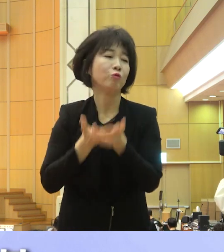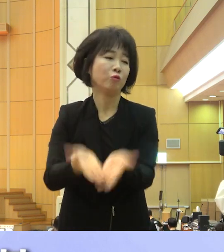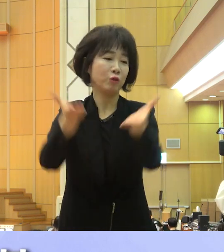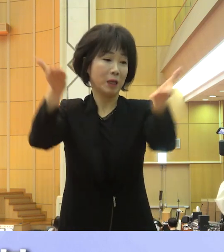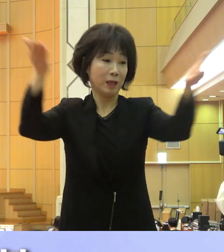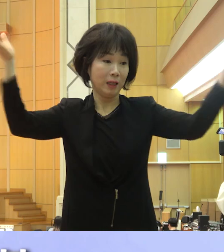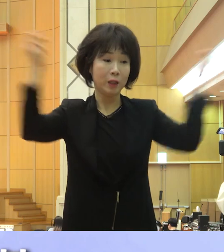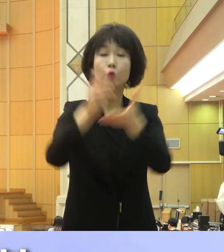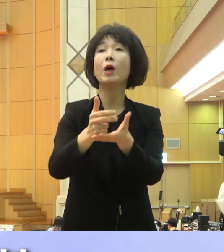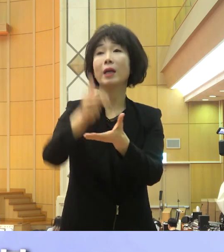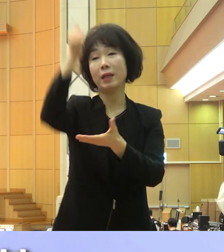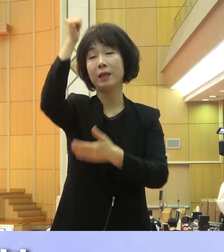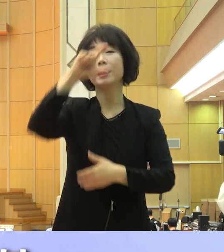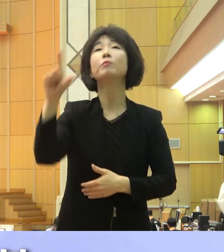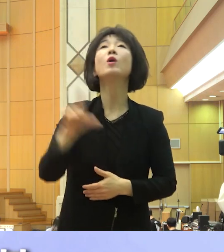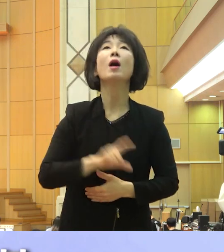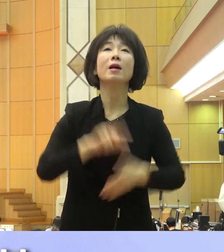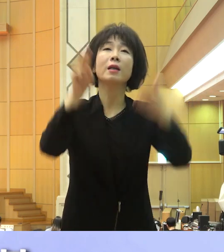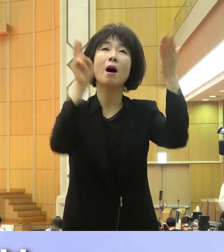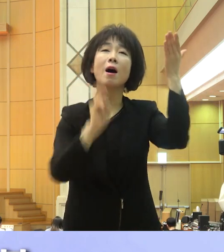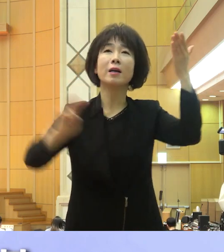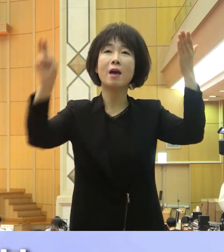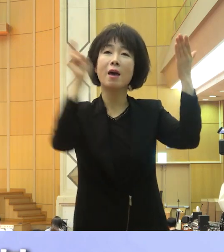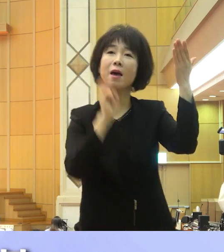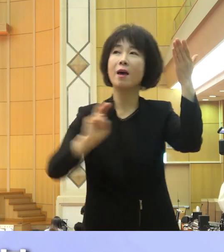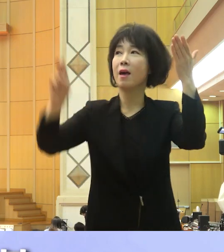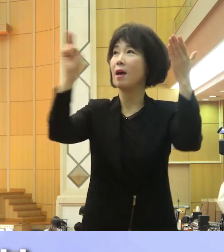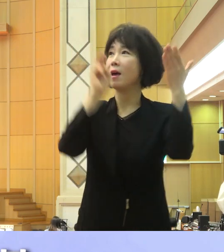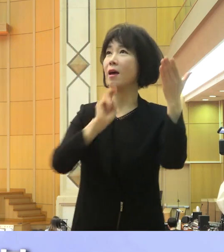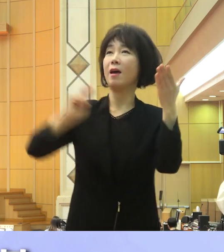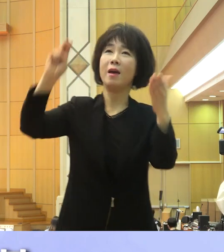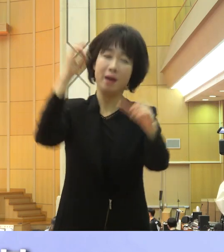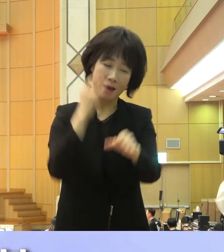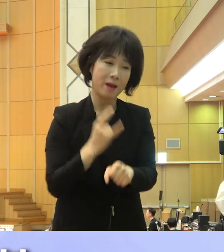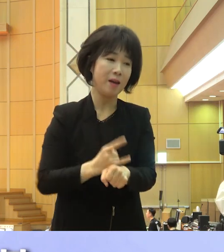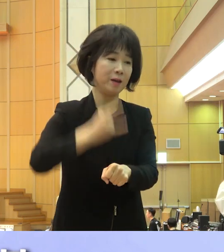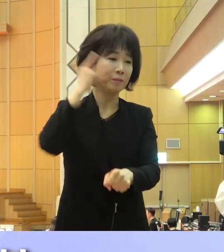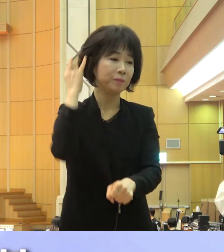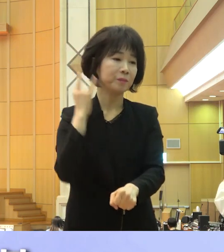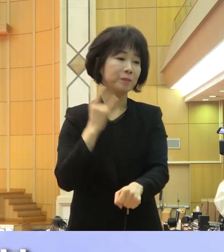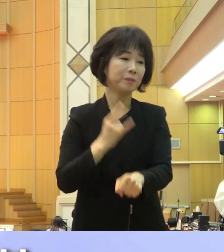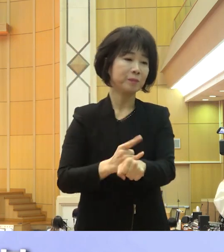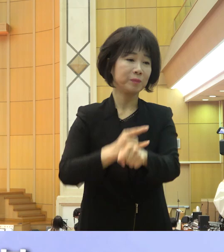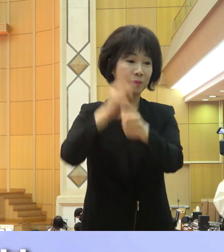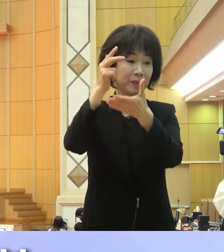자유케 하리. 주의 이름 찬양해.